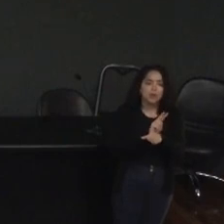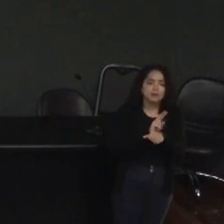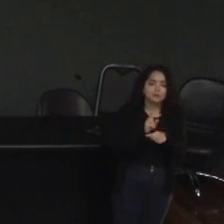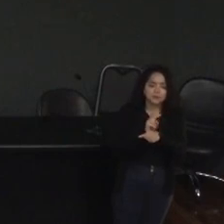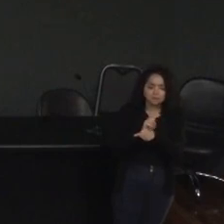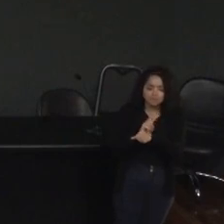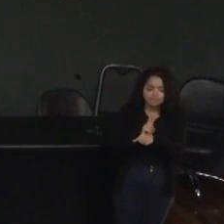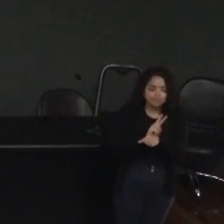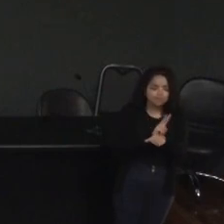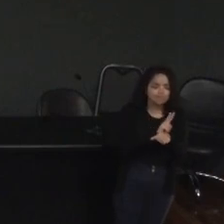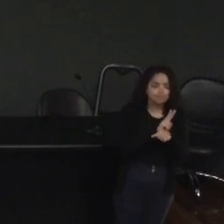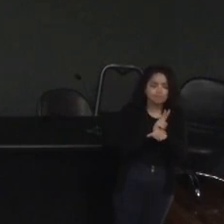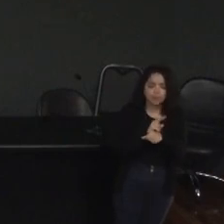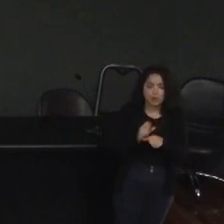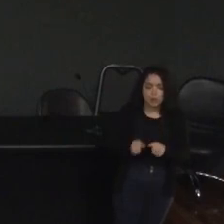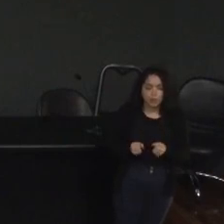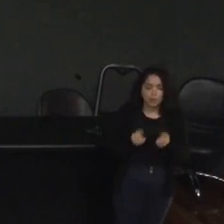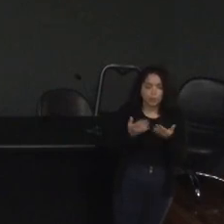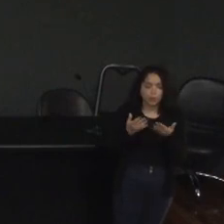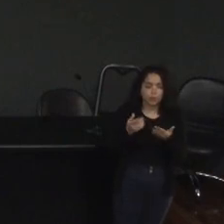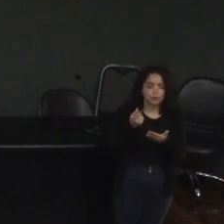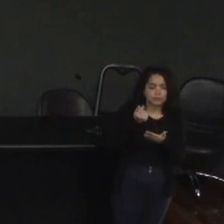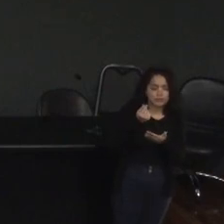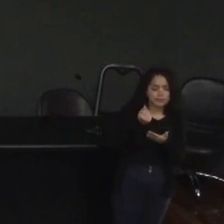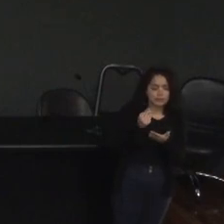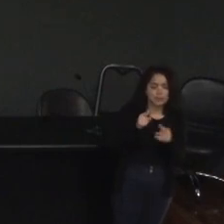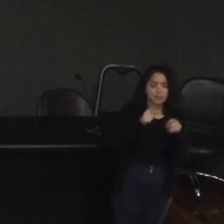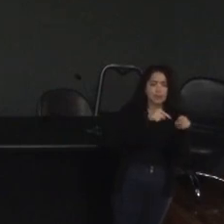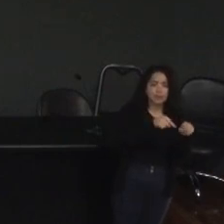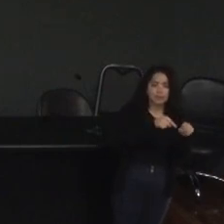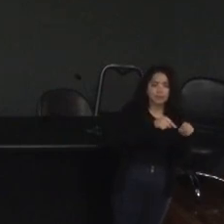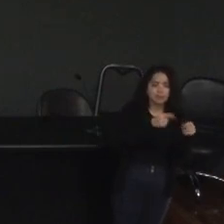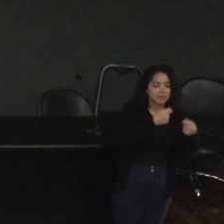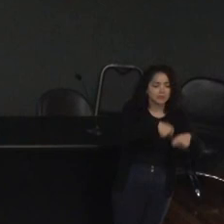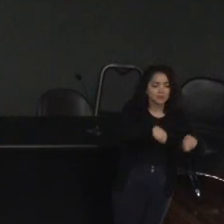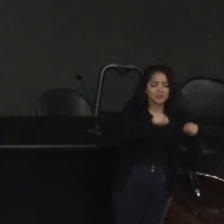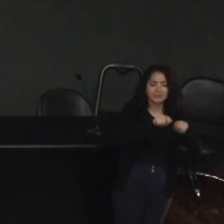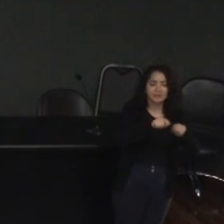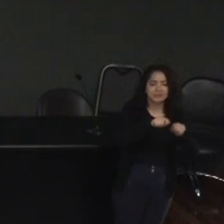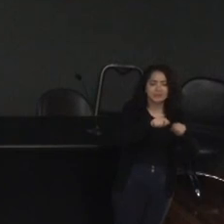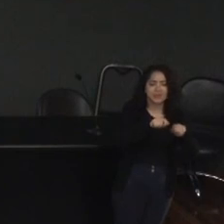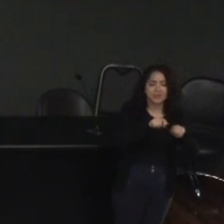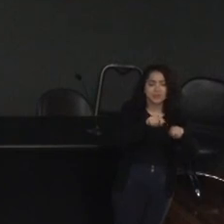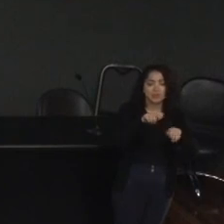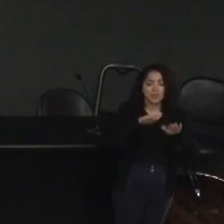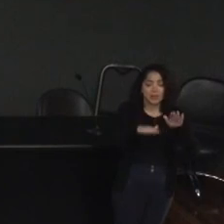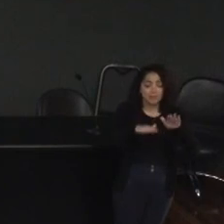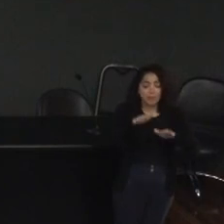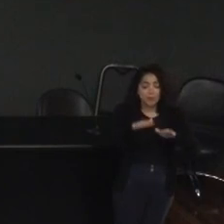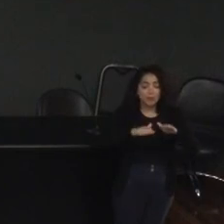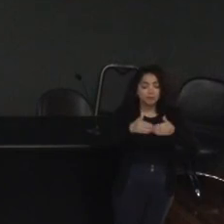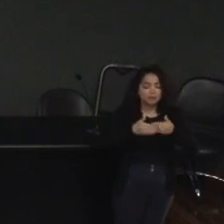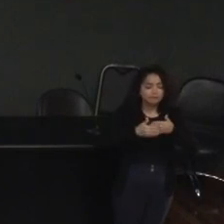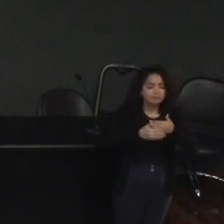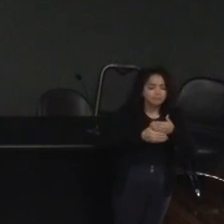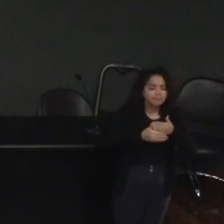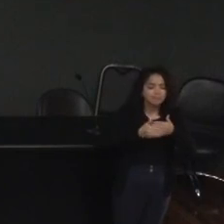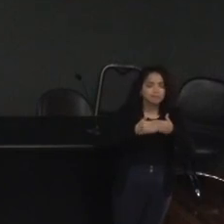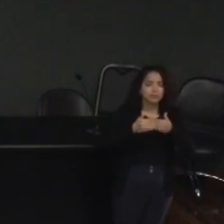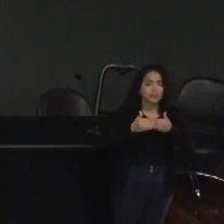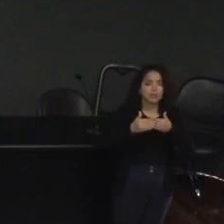controlando jogando dinheiro e tempo aqui você não precisa porque a probabilidade e o impacto